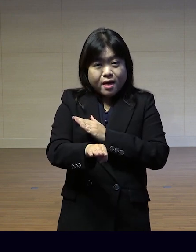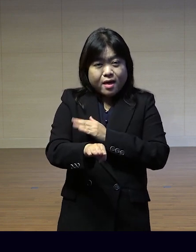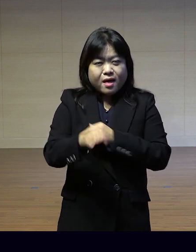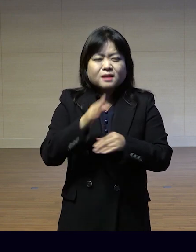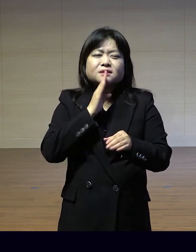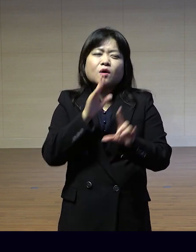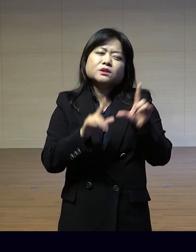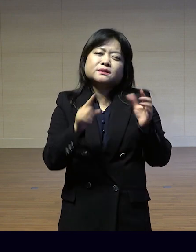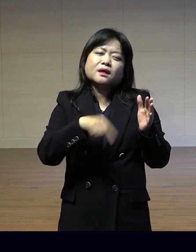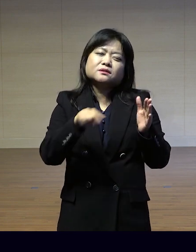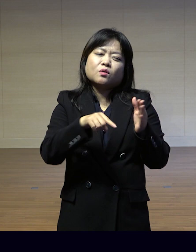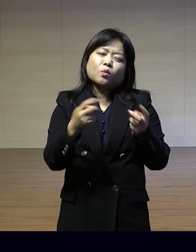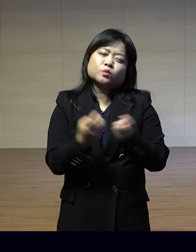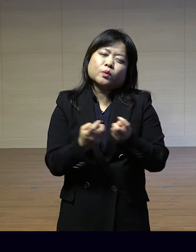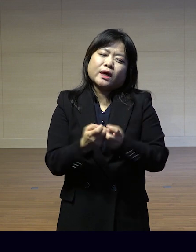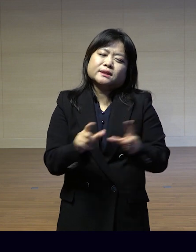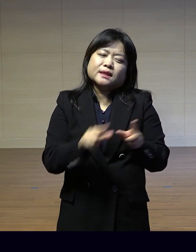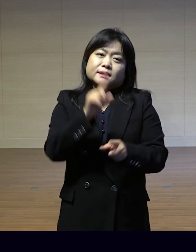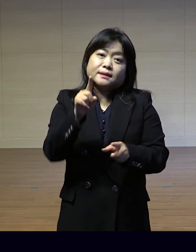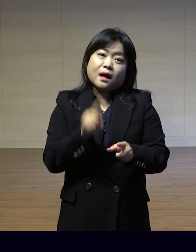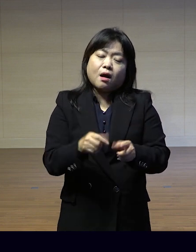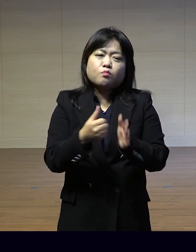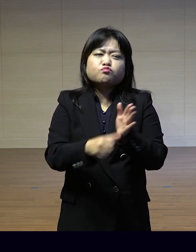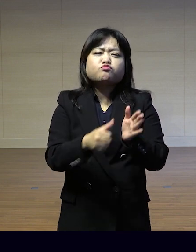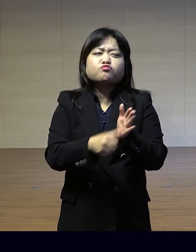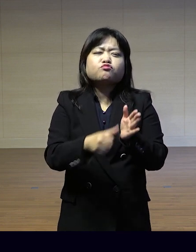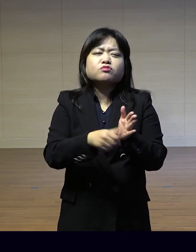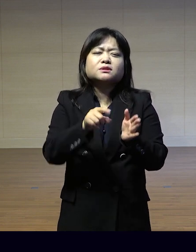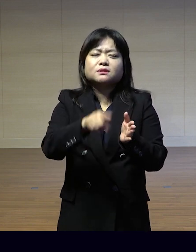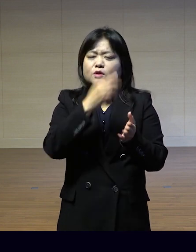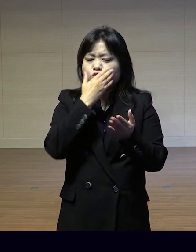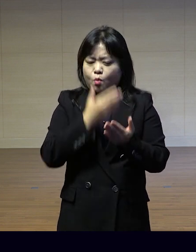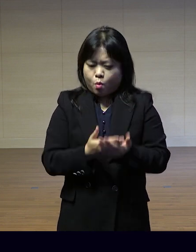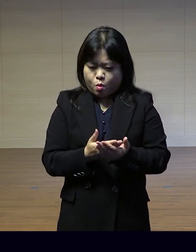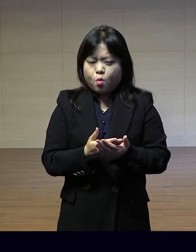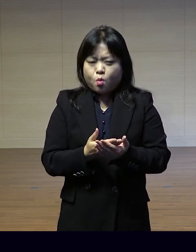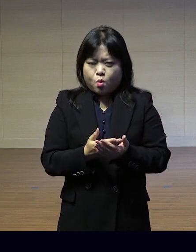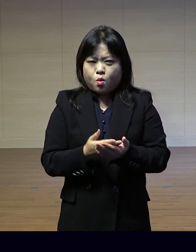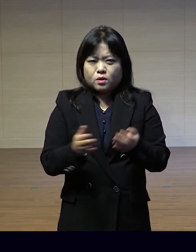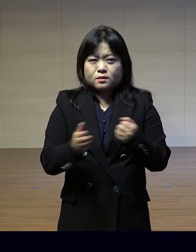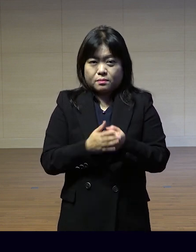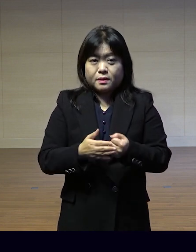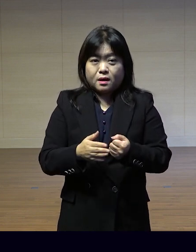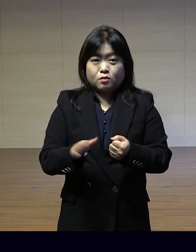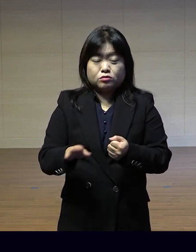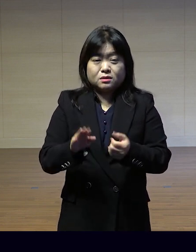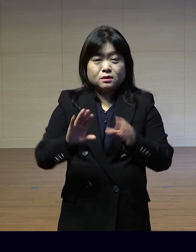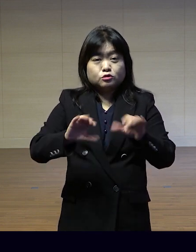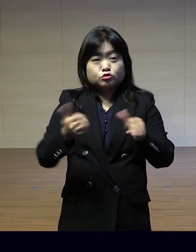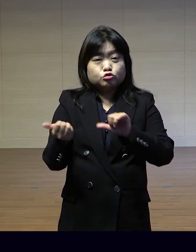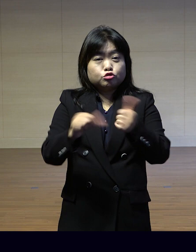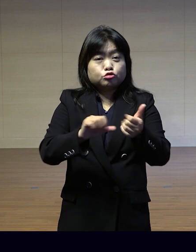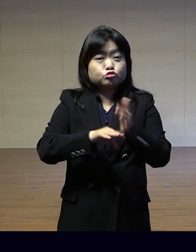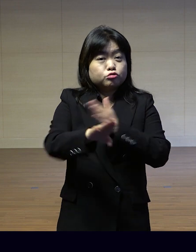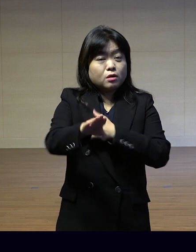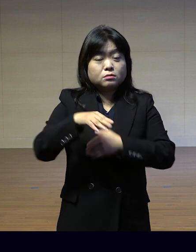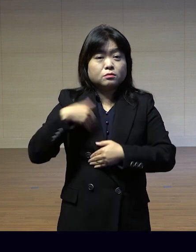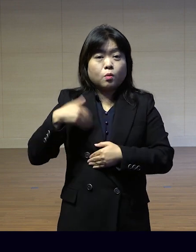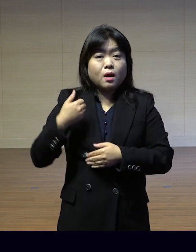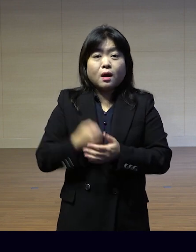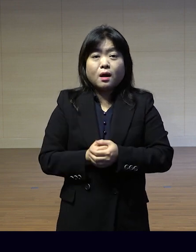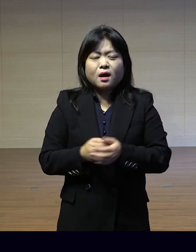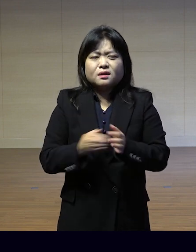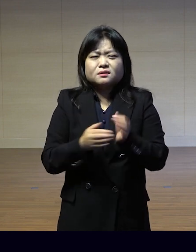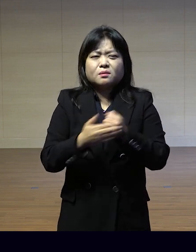이게 현실에서 어떻게 사느냐, 물질적인 요소가 굉장히 중요하다. 내세라는 것은 우리가 알 수도 없고. 그래서 사실